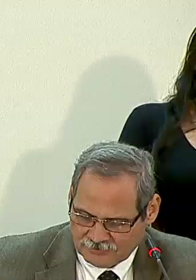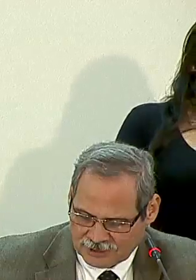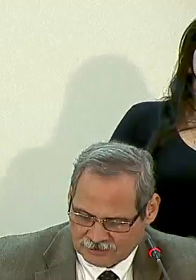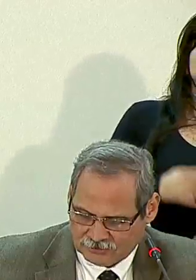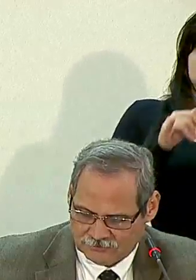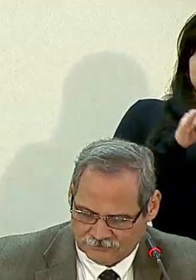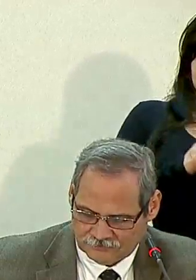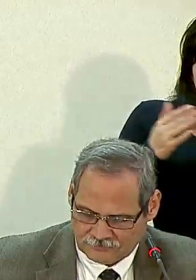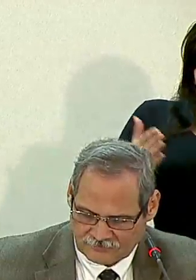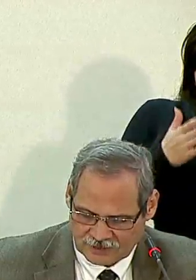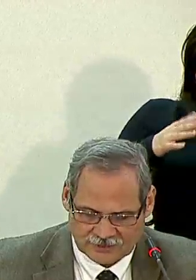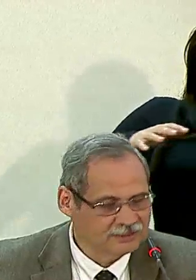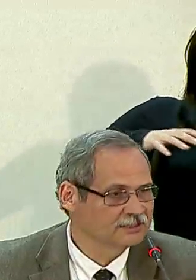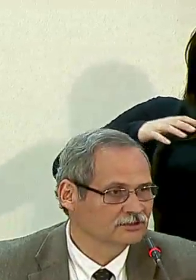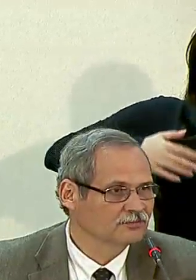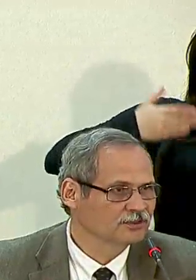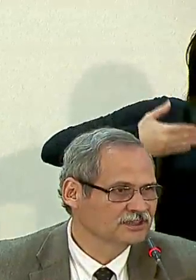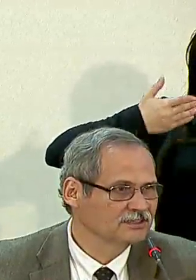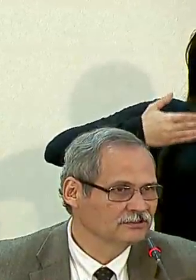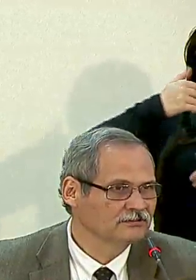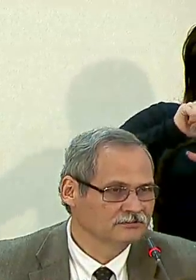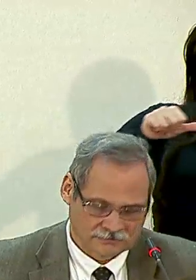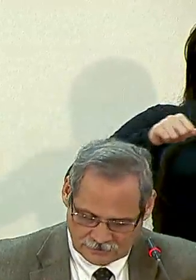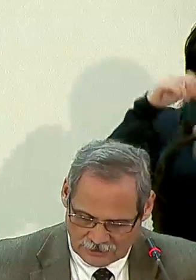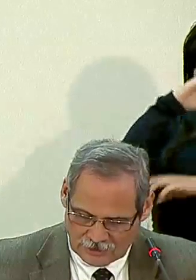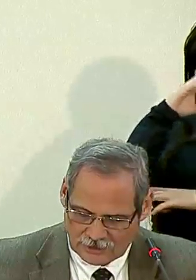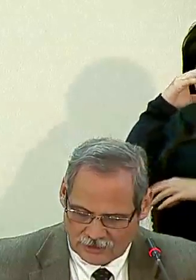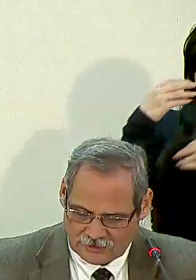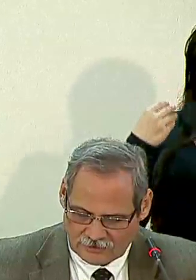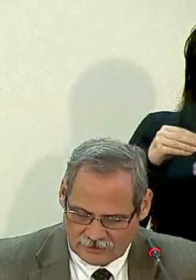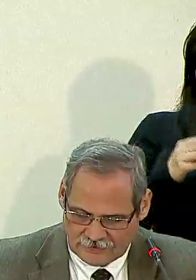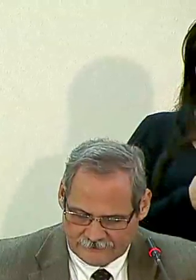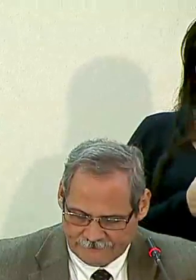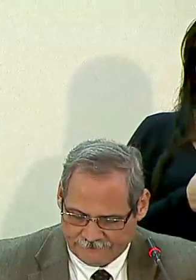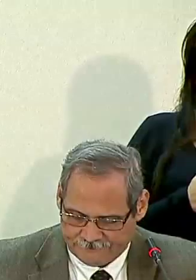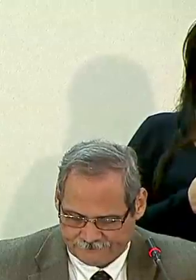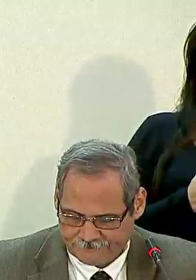de ese movimiento del sector porcino,